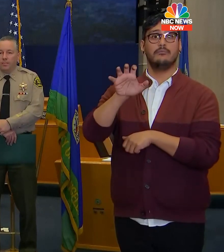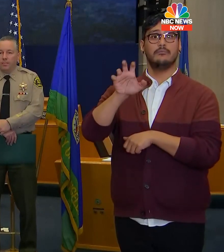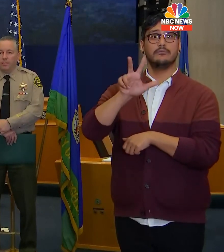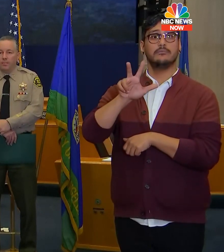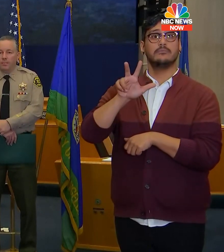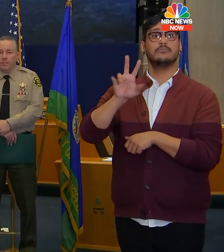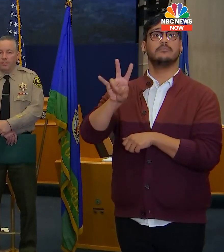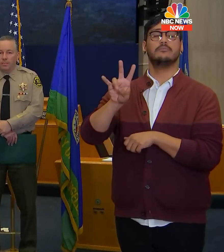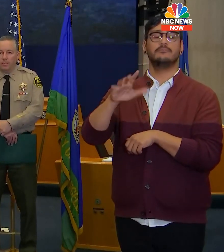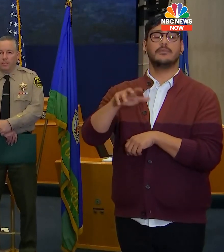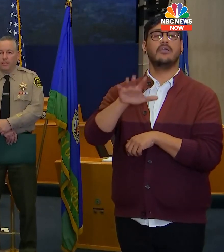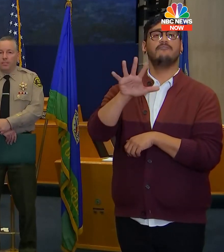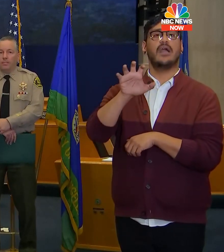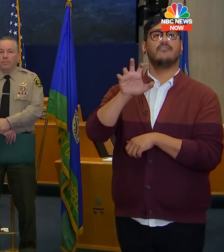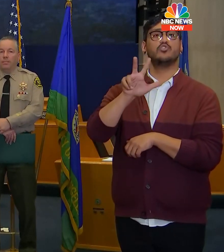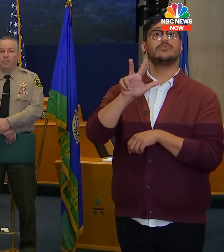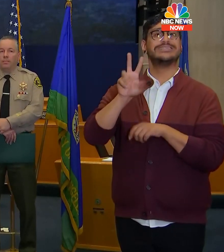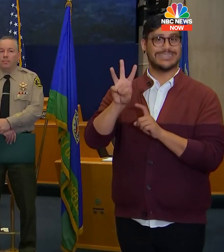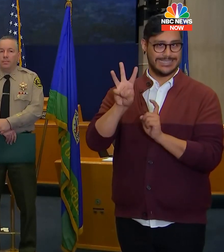536.